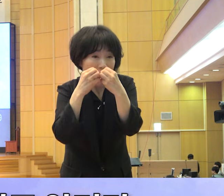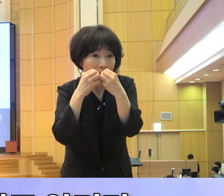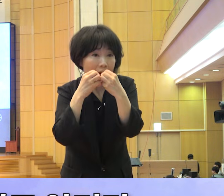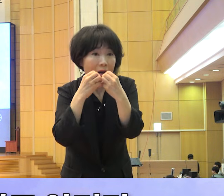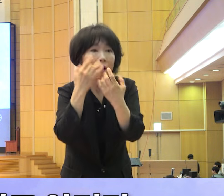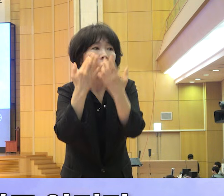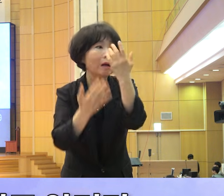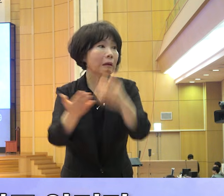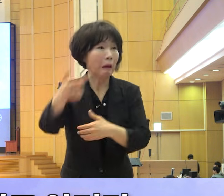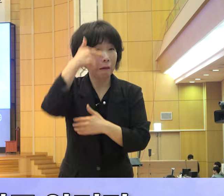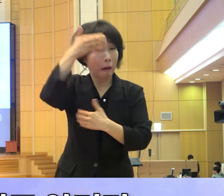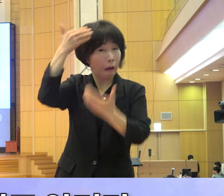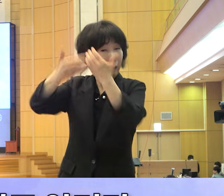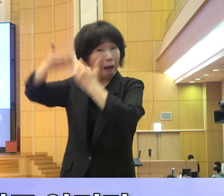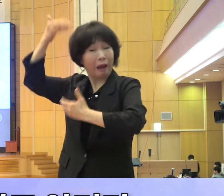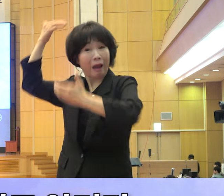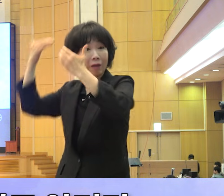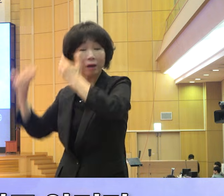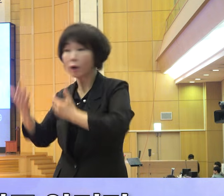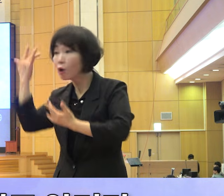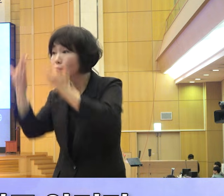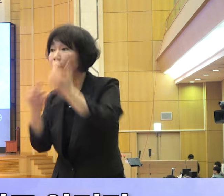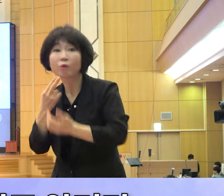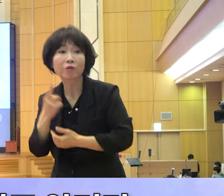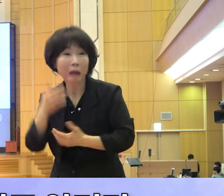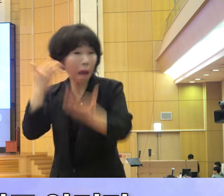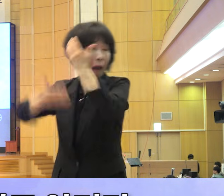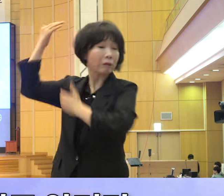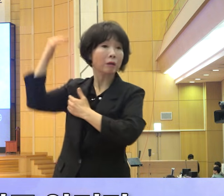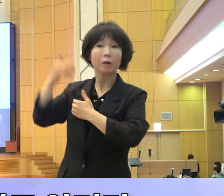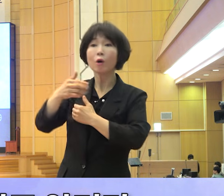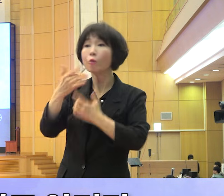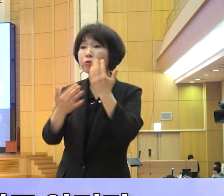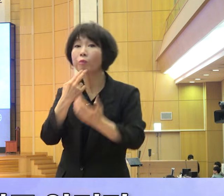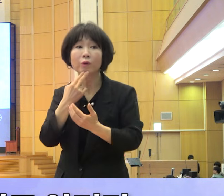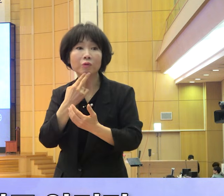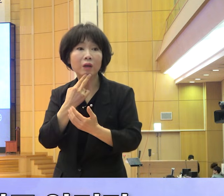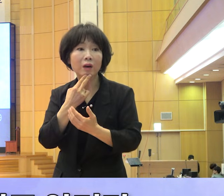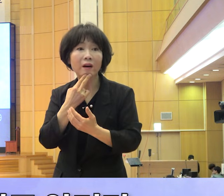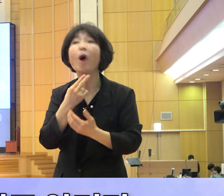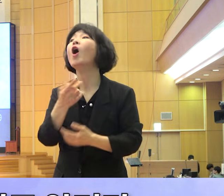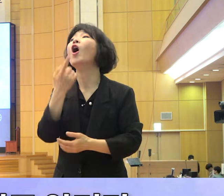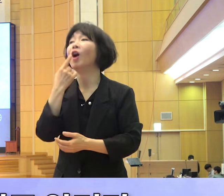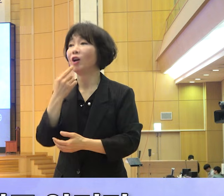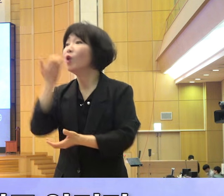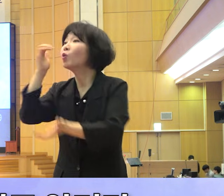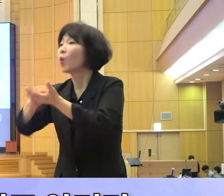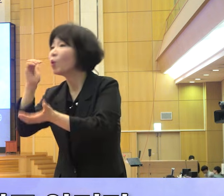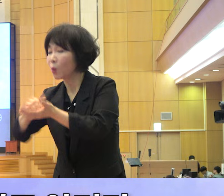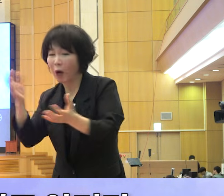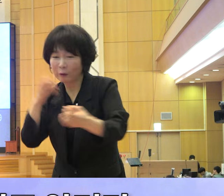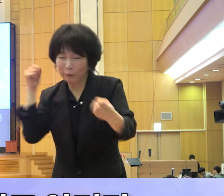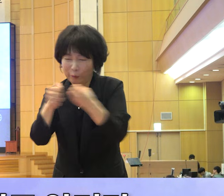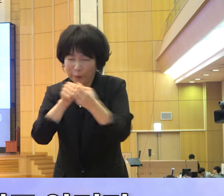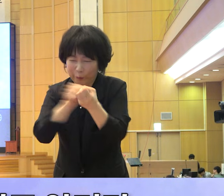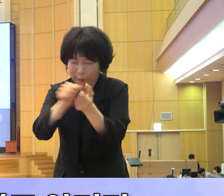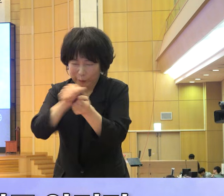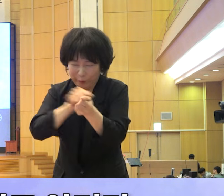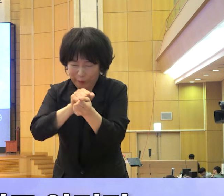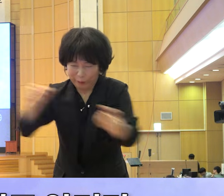옛날 고대 때에는 돌멩이끼리 부딪혀가지고 거기서 불이 번떡하는 걸 가지고 불을 붙여가지고